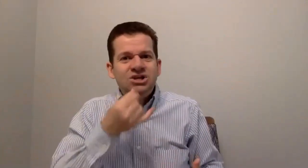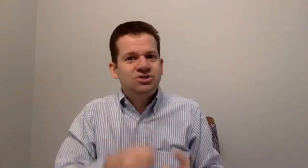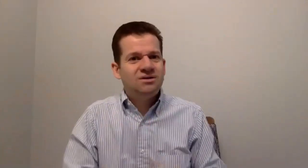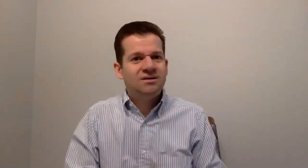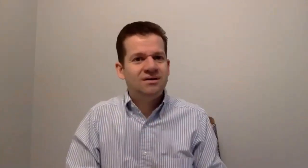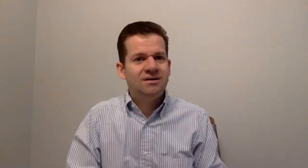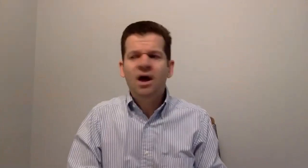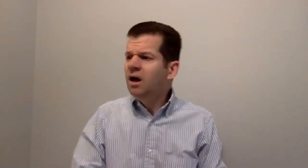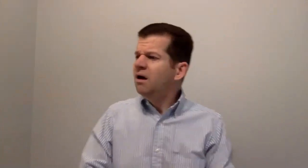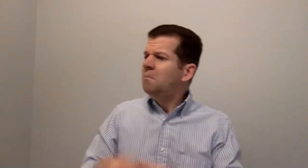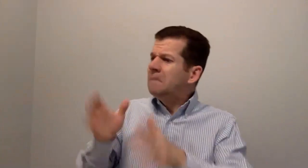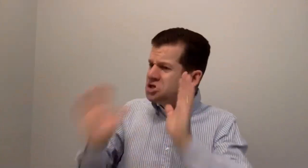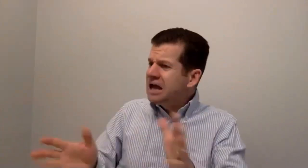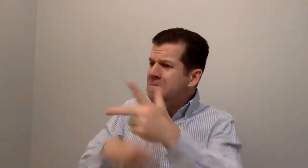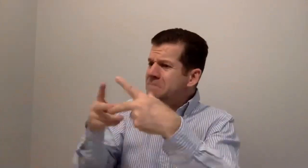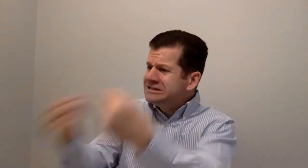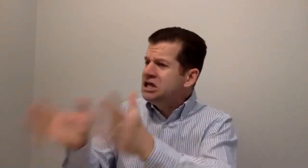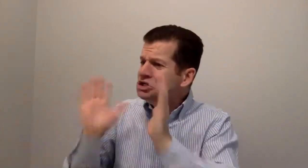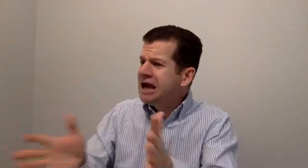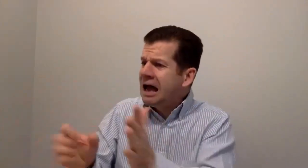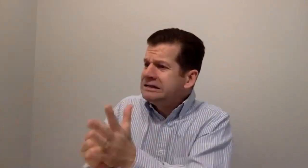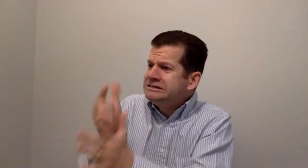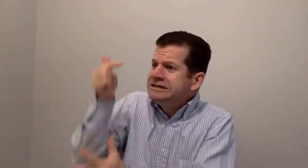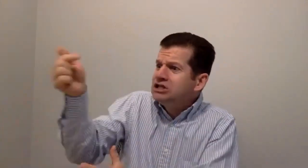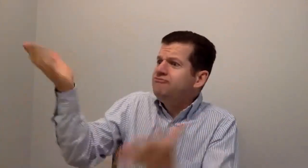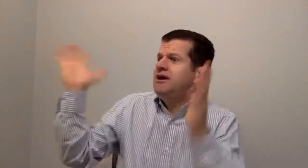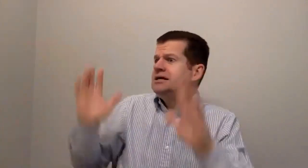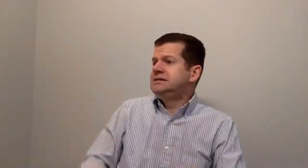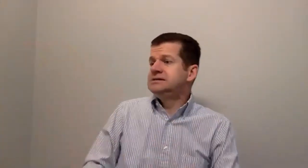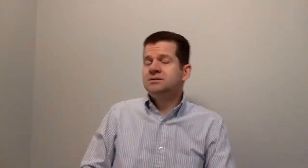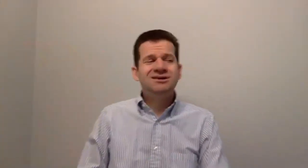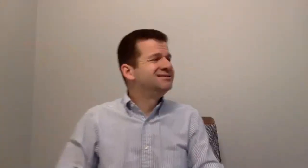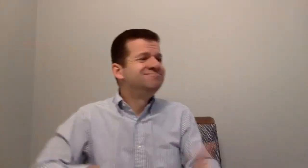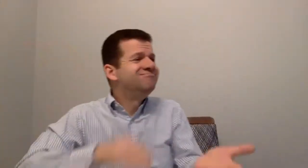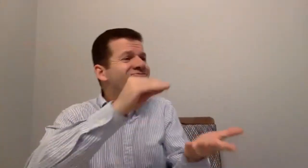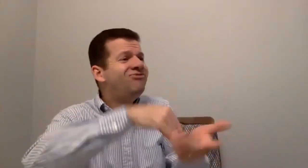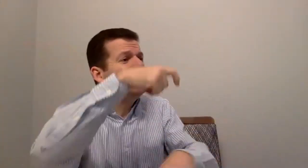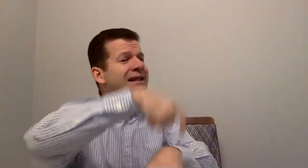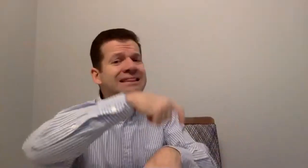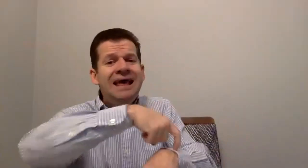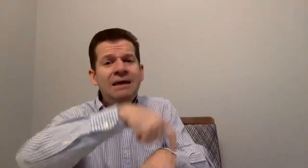triste. Mas já, presente já, 7 vezes. Falta